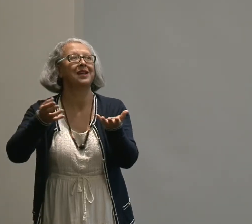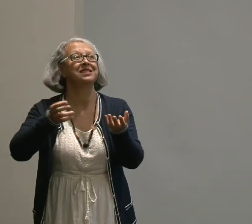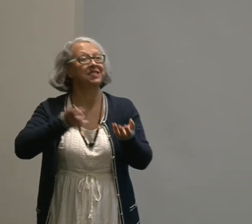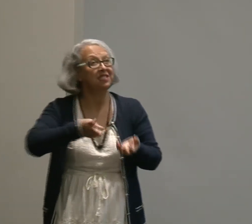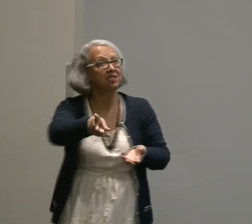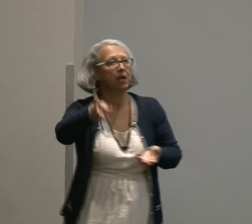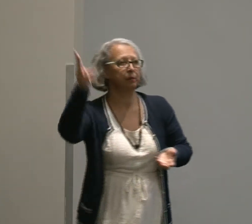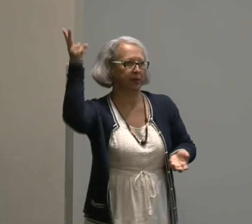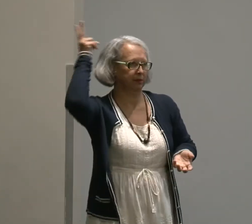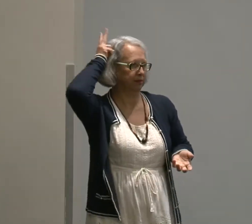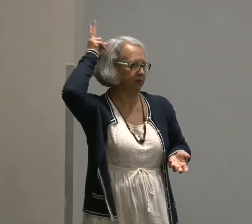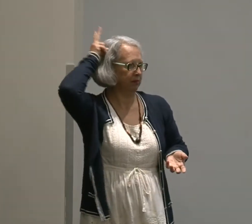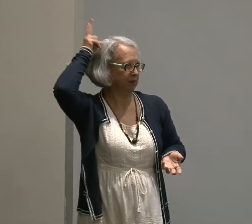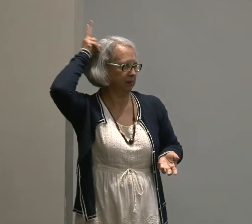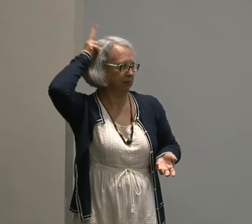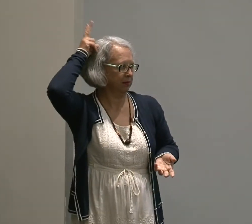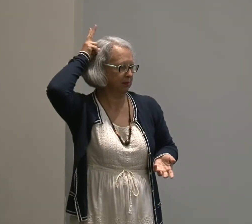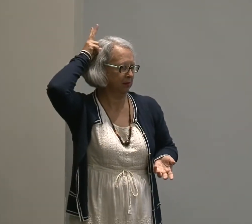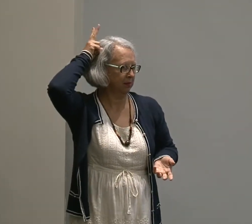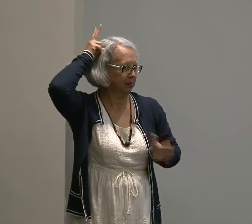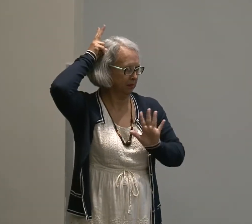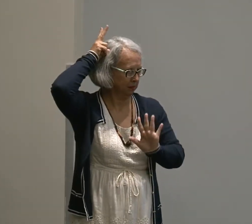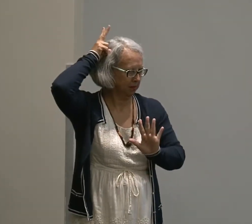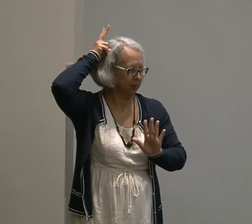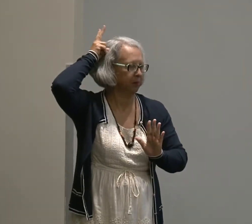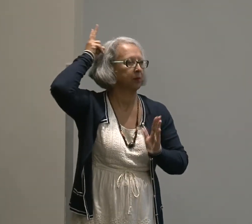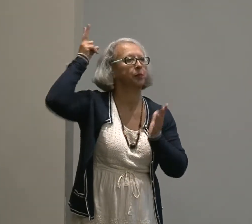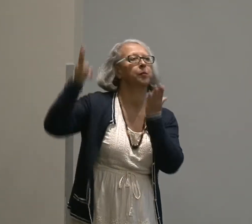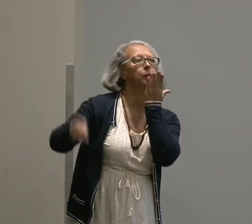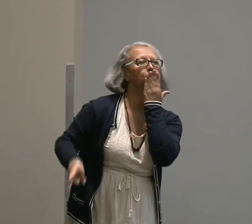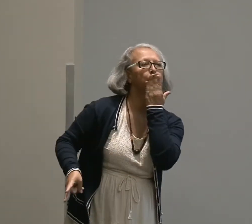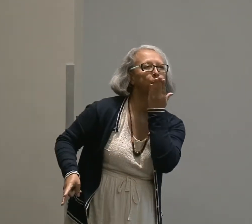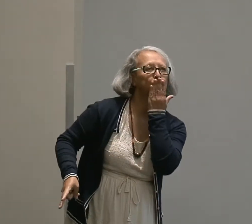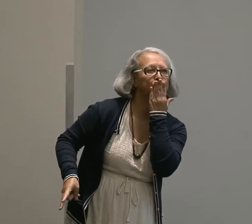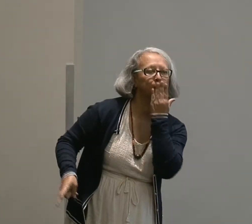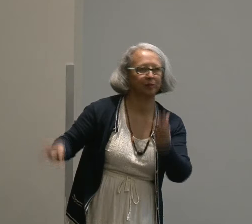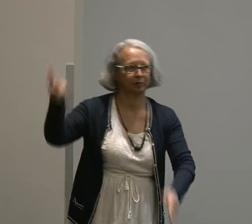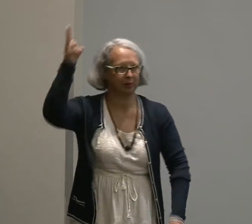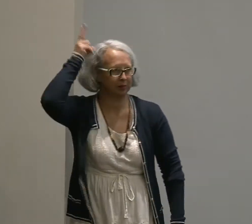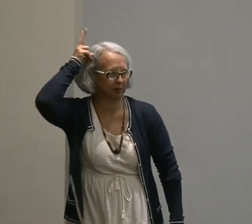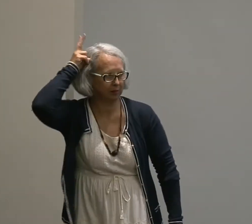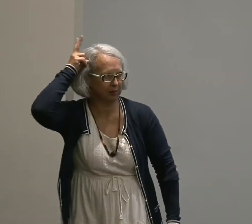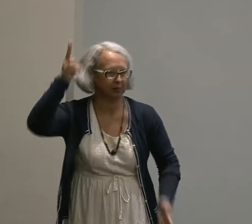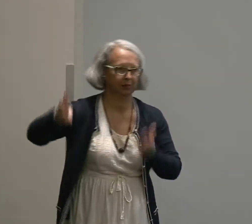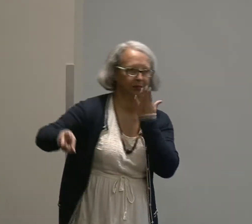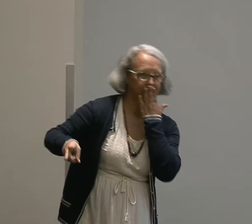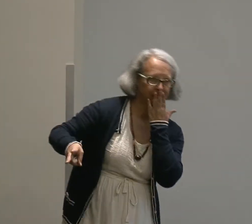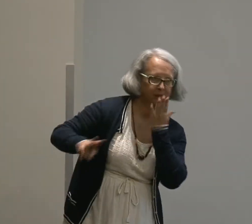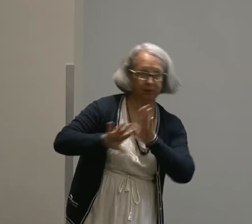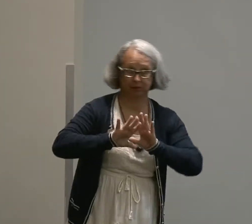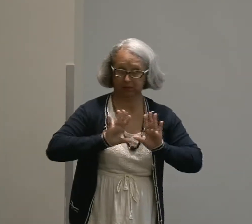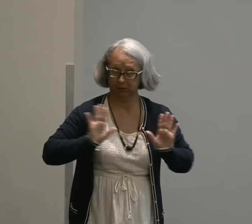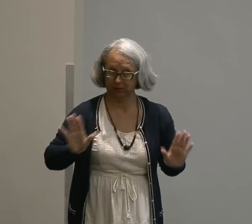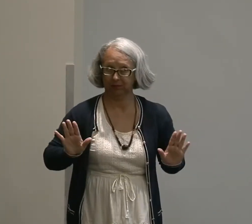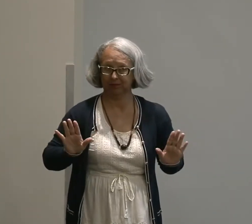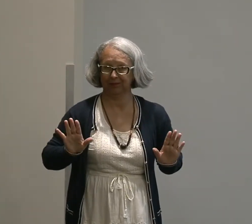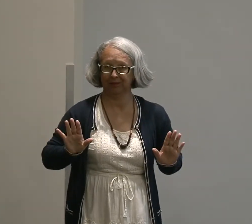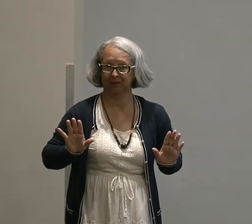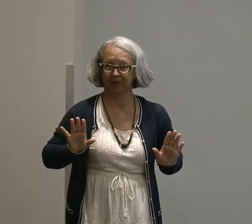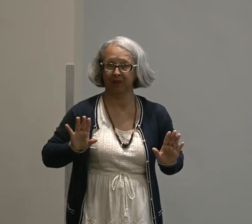como é que era a língua de sinais que se falava sobre os indígenas no Instituto Nacional de Educação dos Surdos? Usavam esses dois sinais que